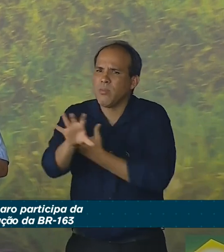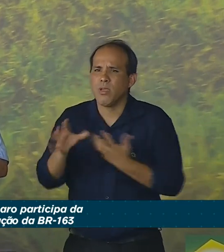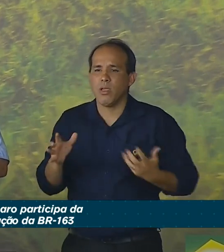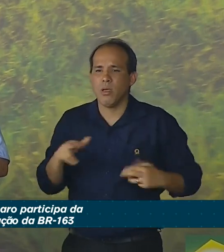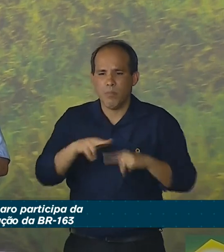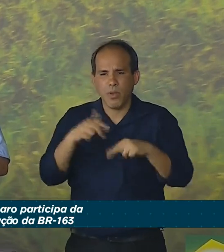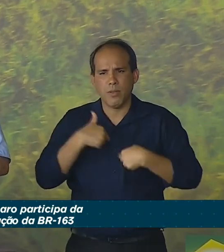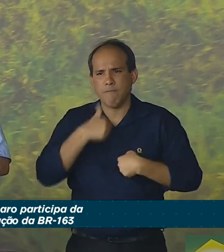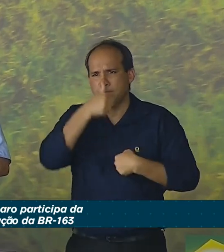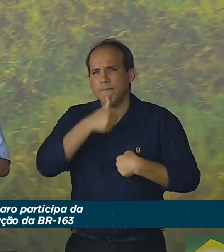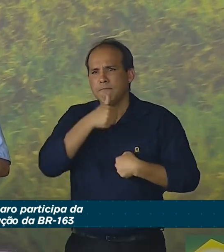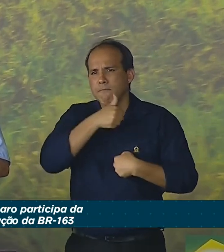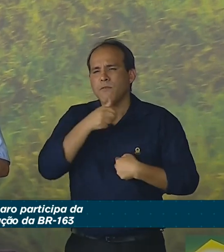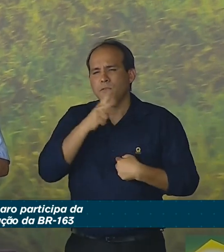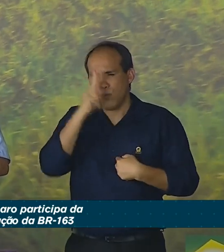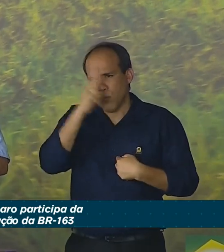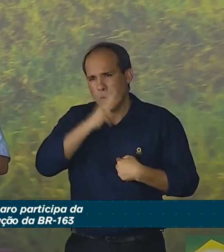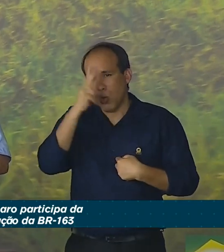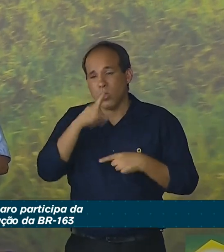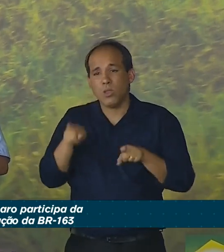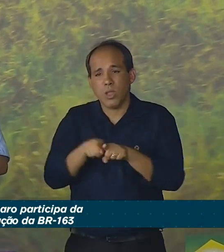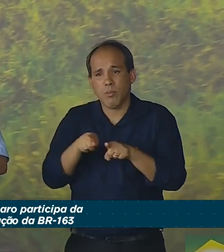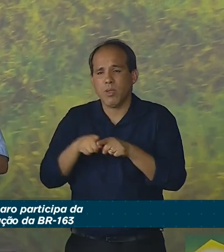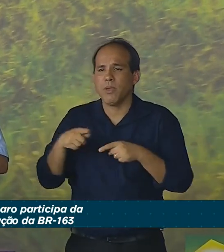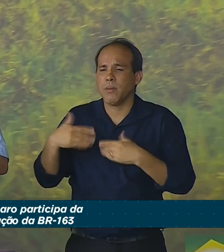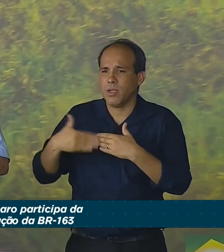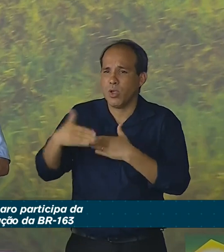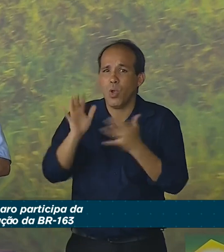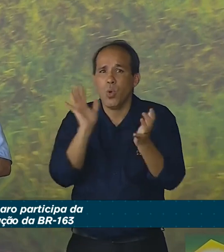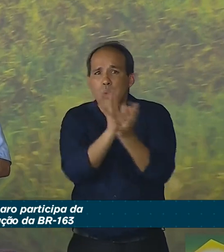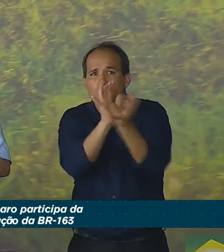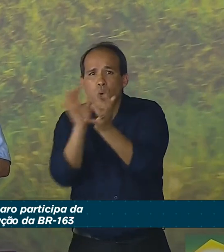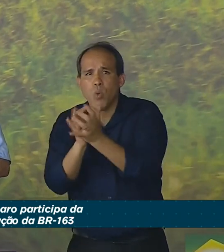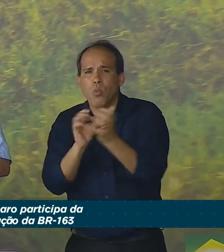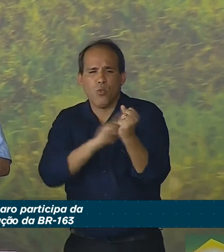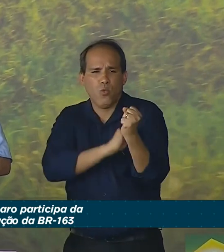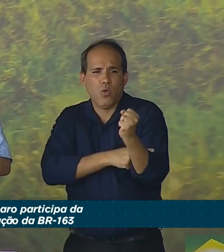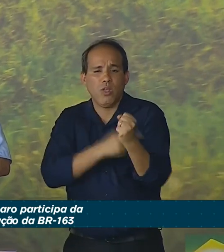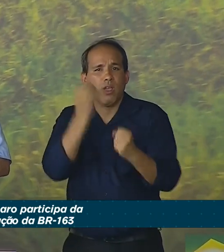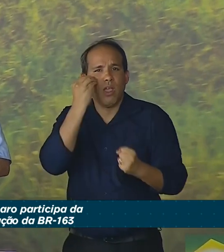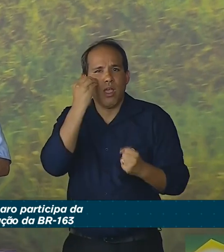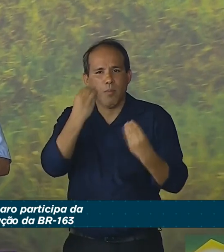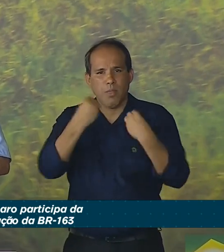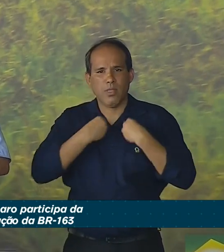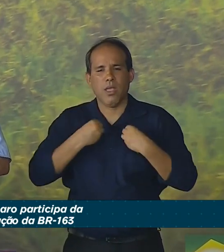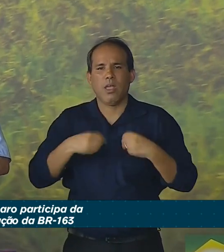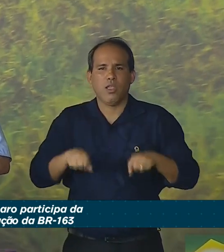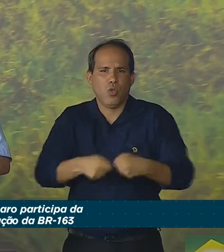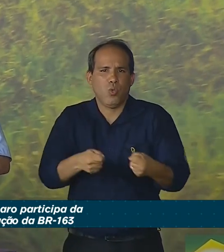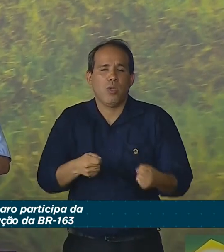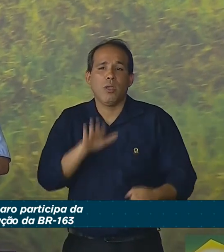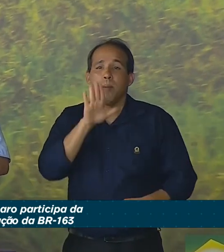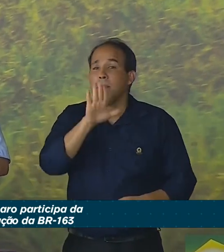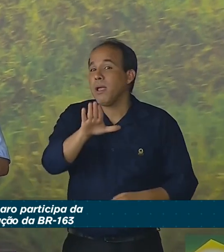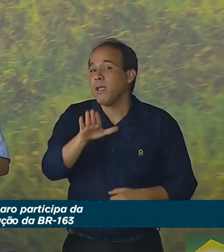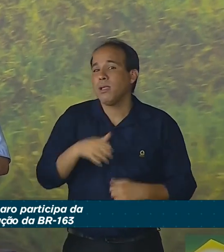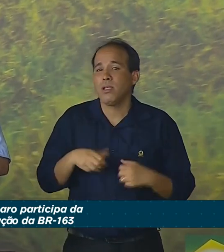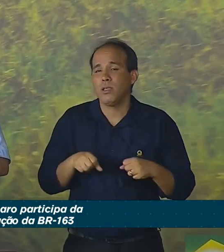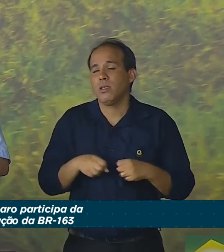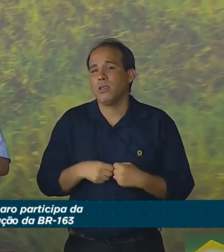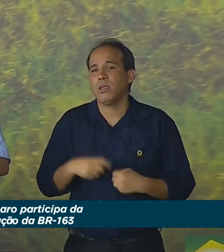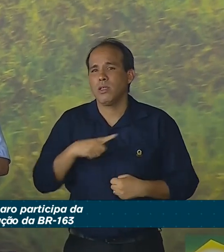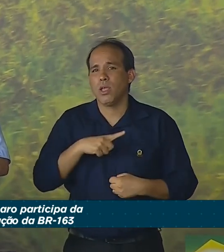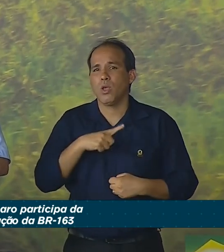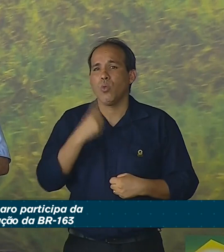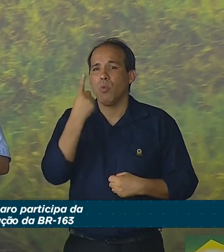preço altíssimo. Cada vez mais, grupos poderosos tentam nos derrubar. Mas eu tenho uma coisa